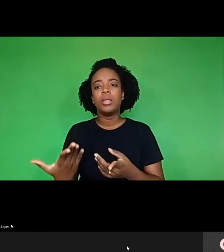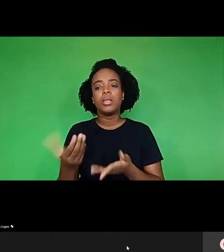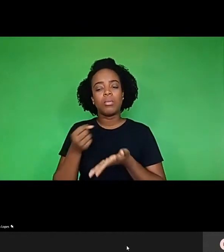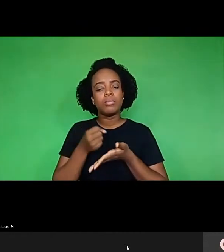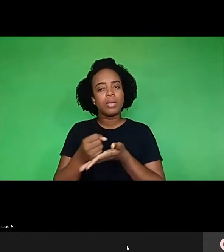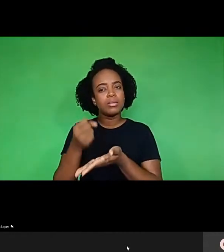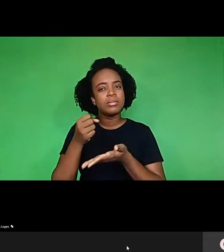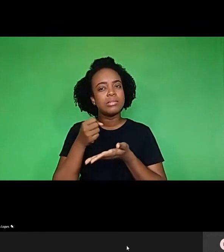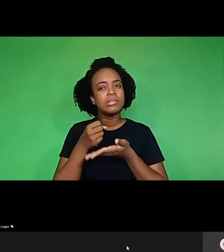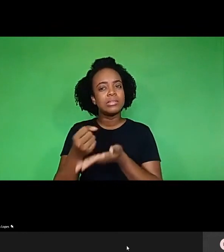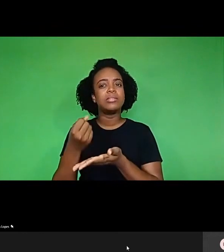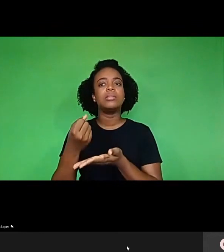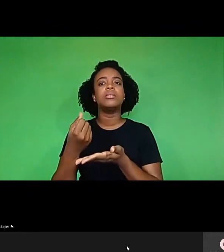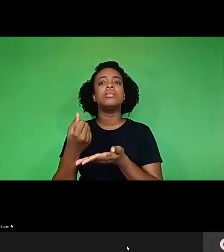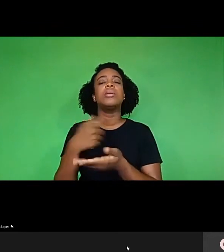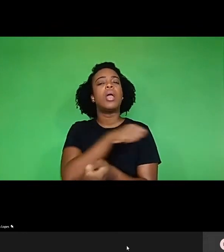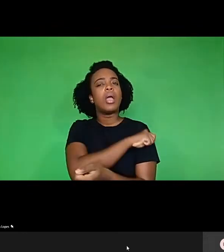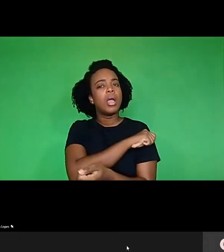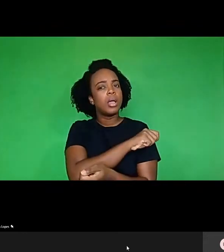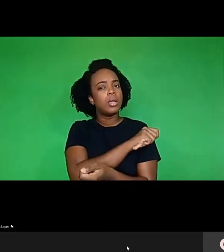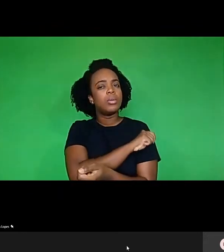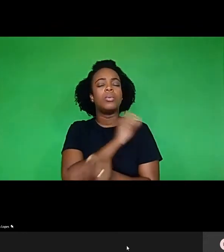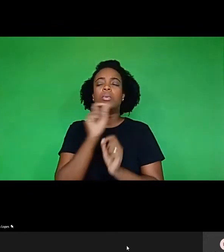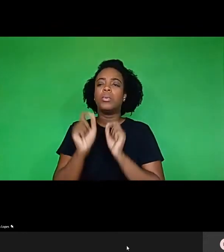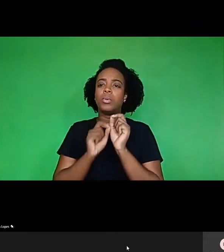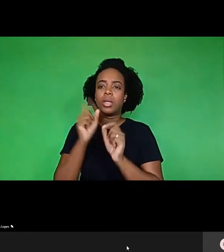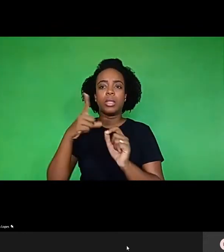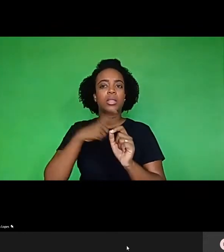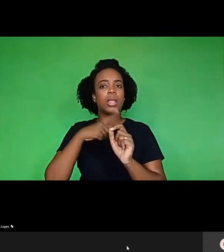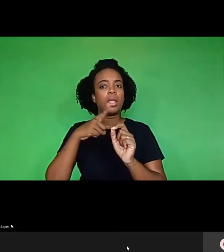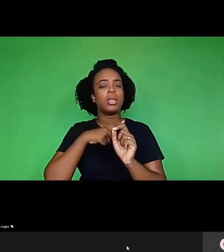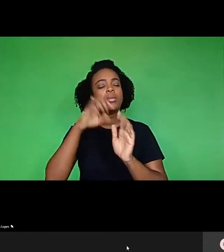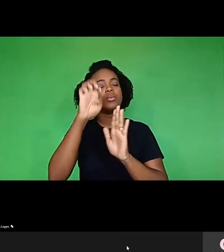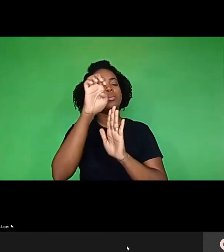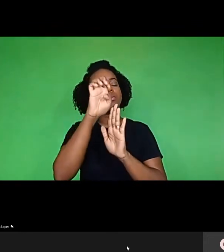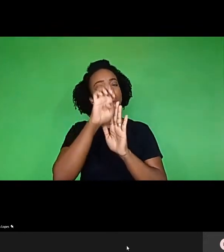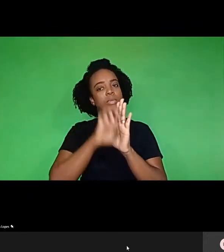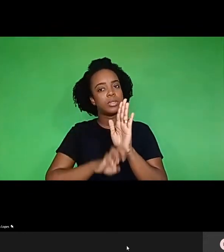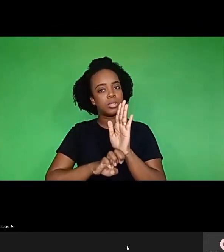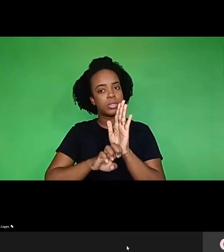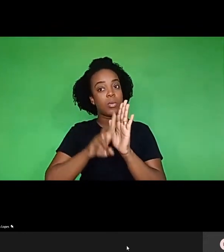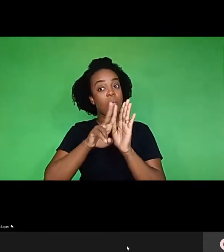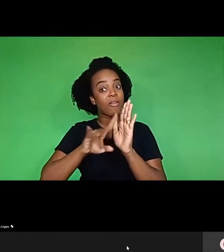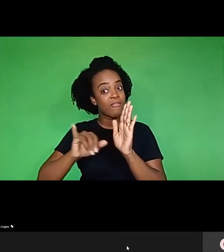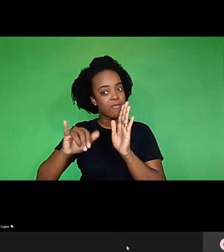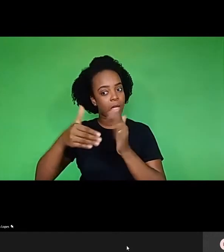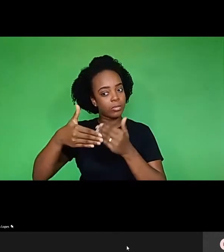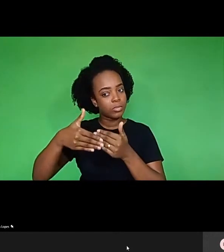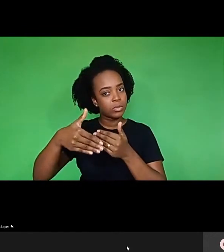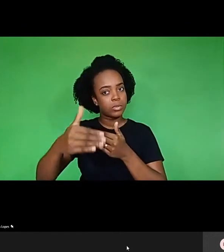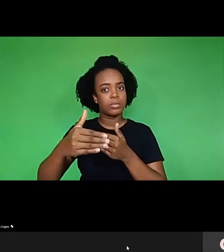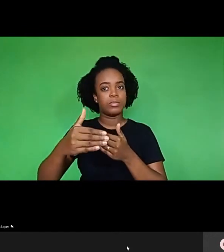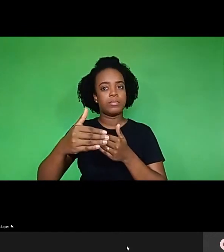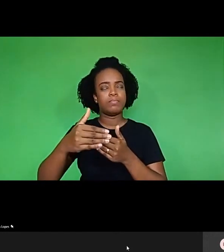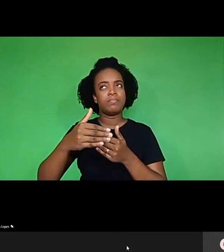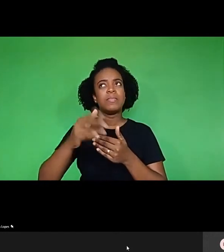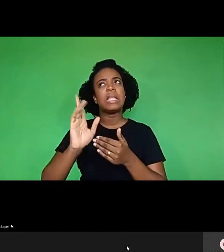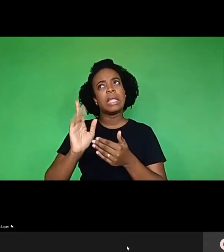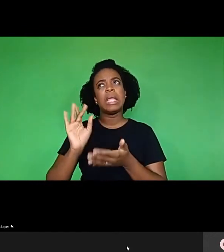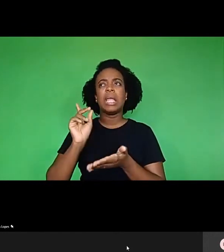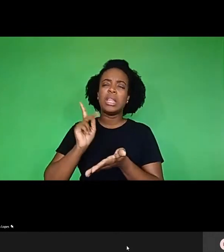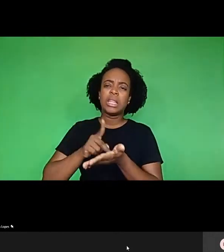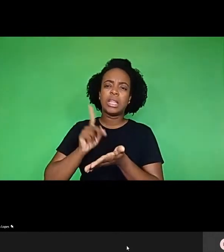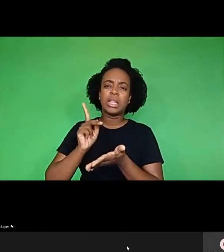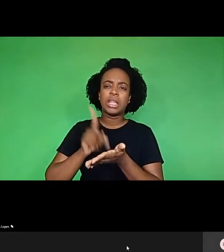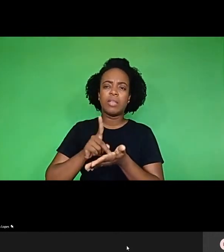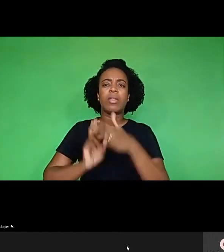estudantil, ela vai lançar um edital, né, nos próximos dias. Na verdade, a reitoria já lançou um edital, que acho que